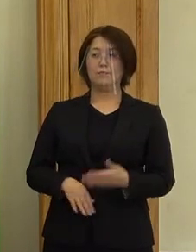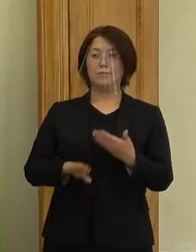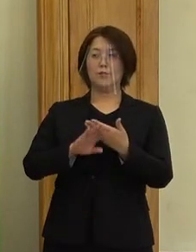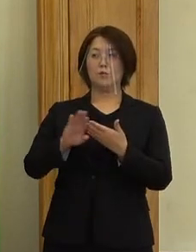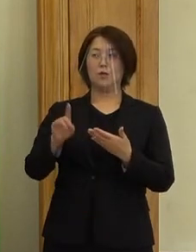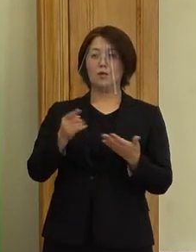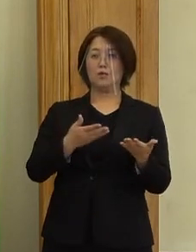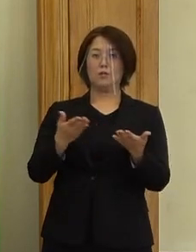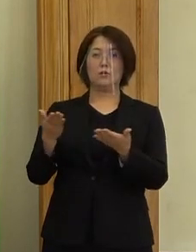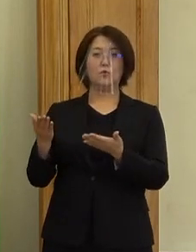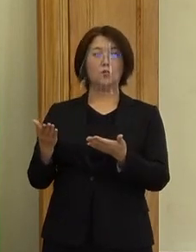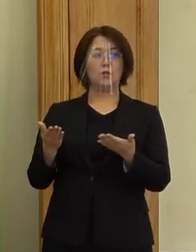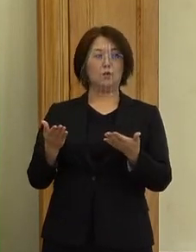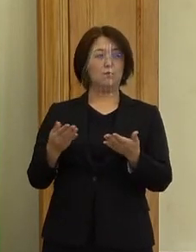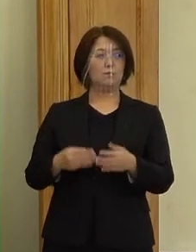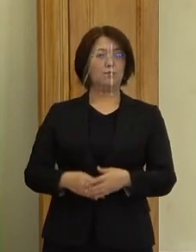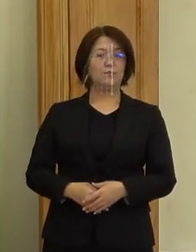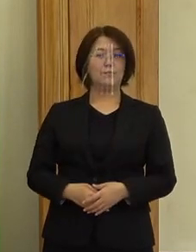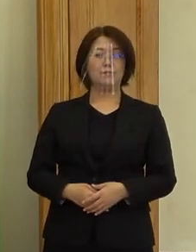他ご質問ございますか。